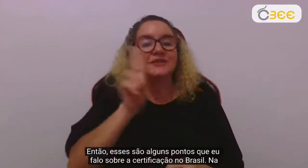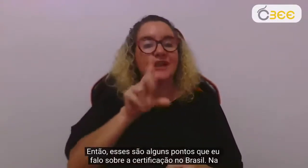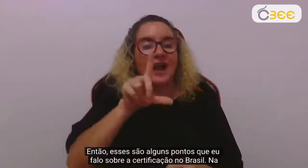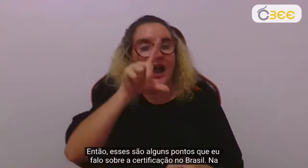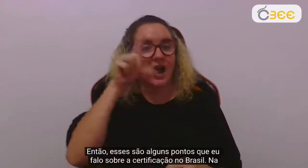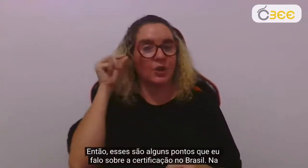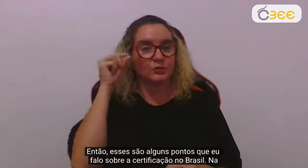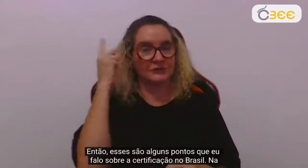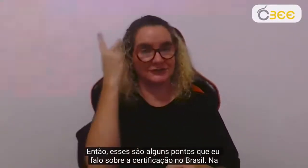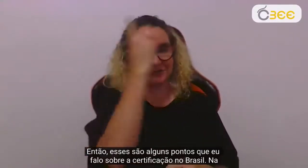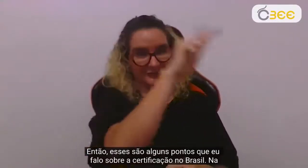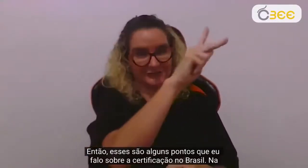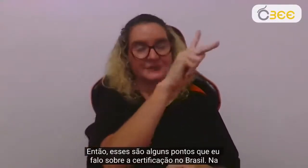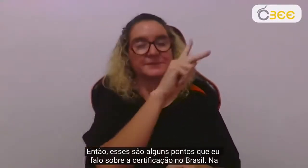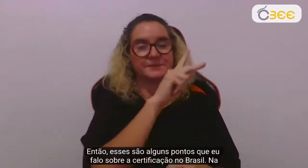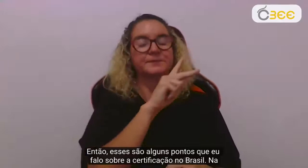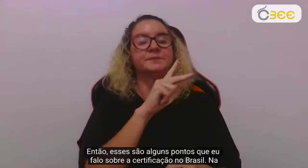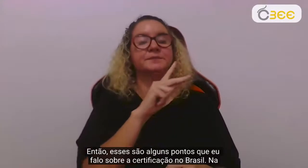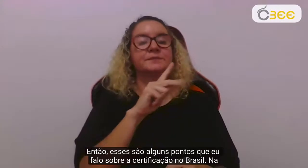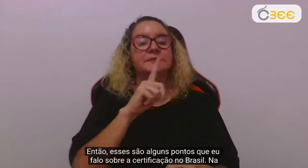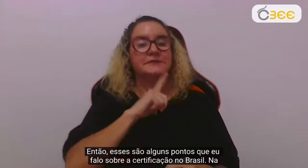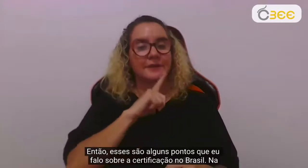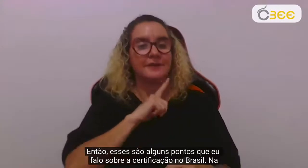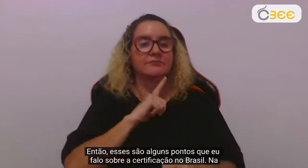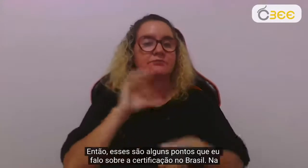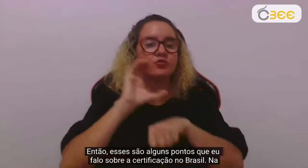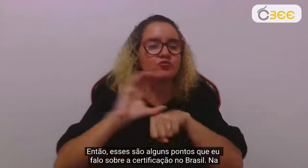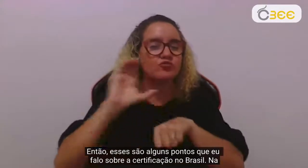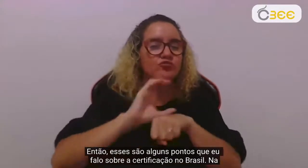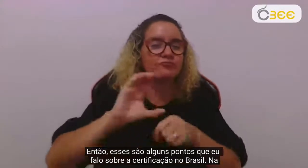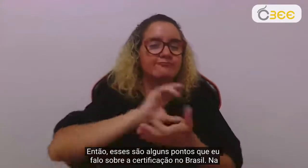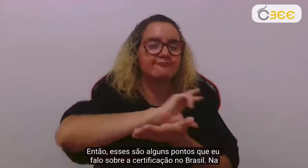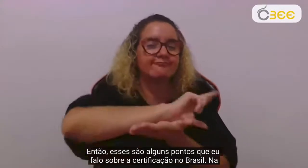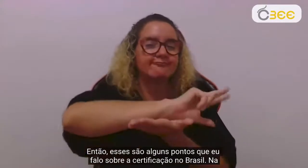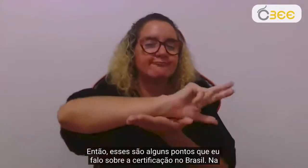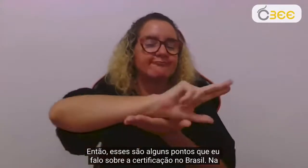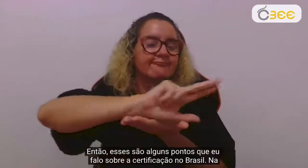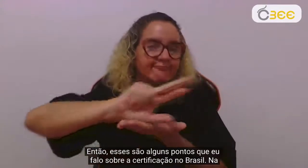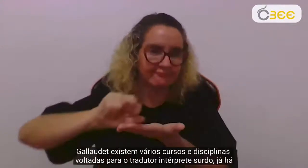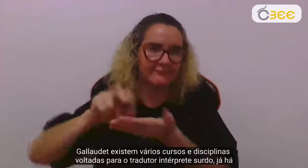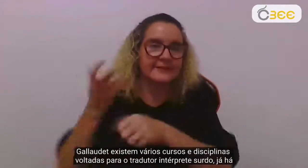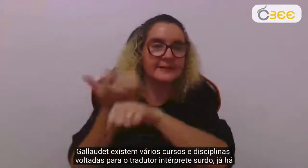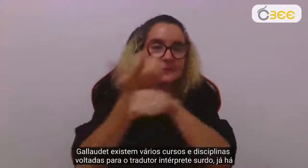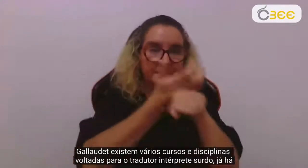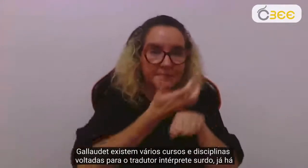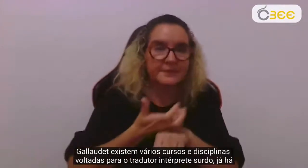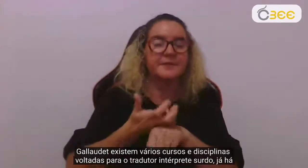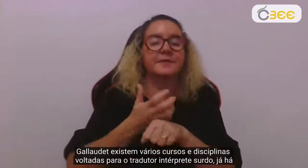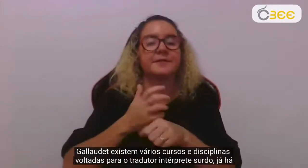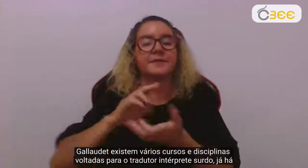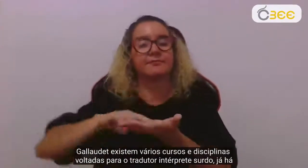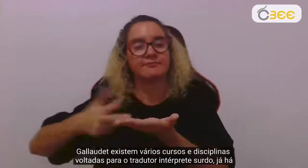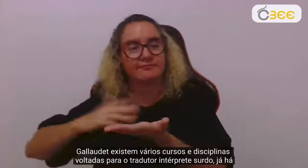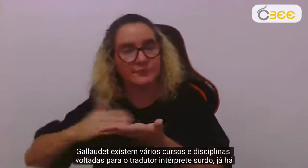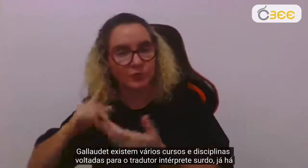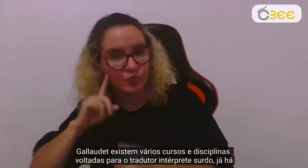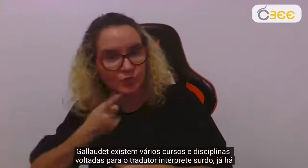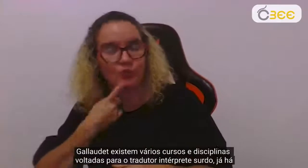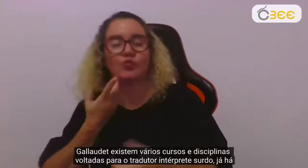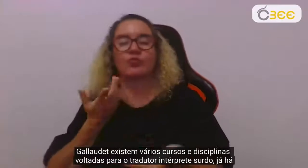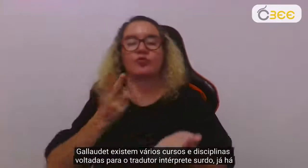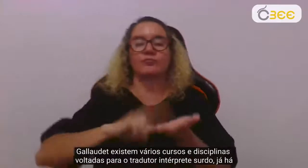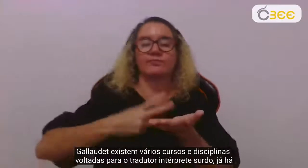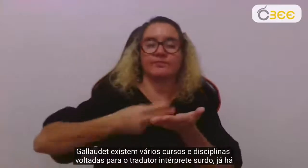Então, esses são alguns pontos que eu falo sobre a certificação no Brasil. Na Gallaudet, existem vários cursos